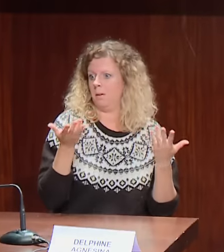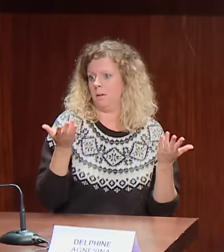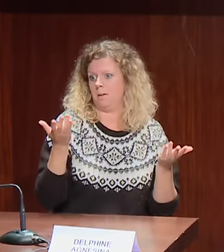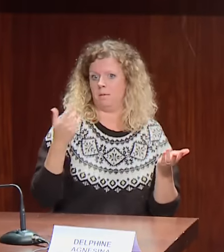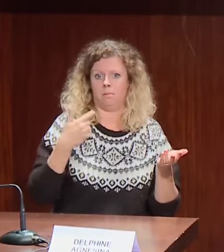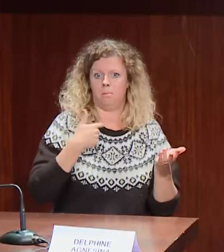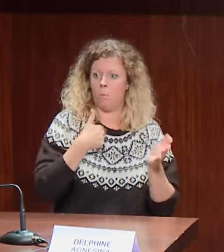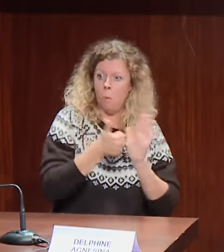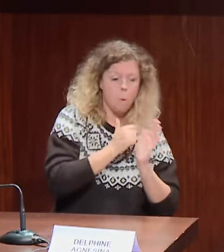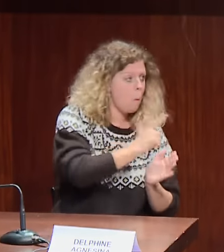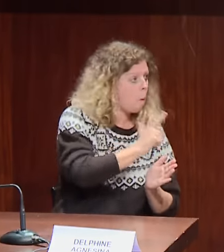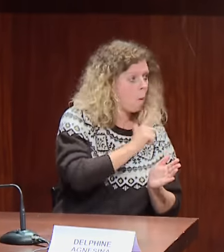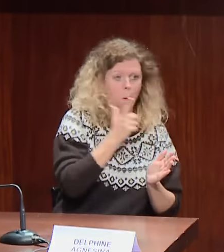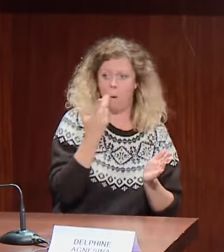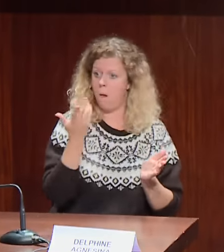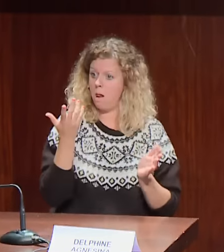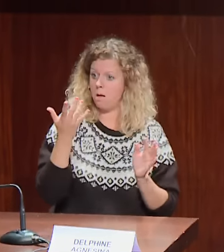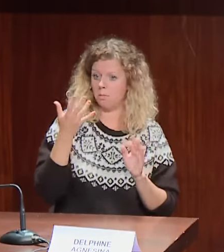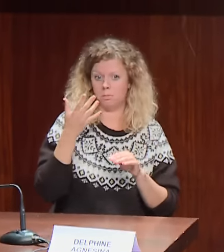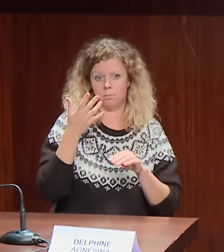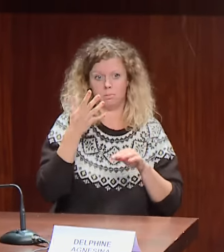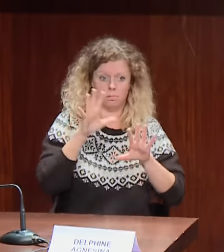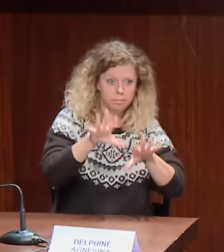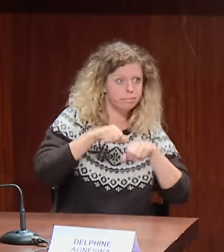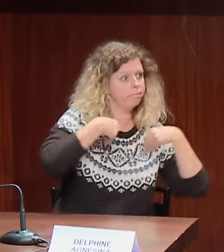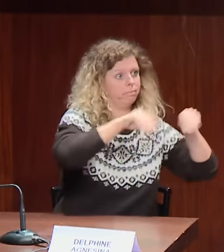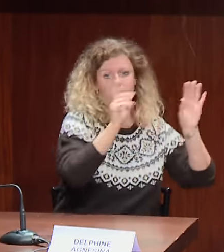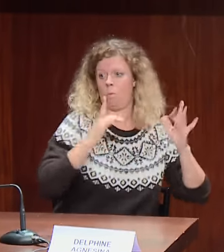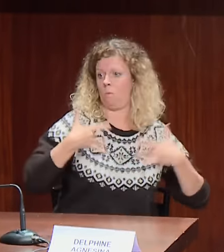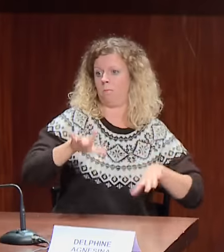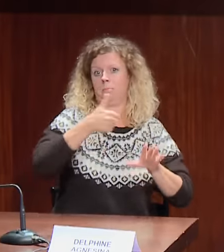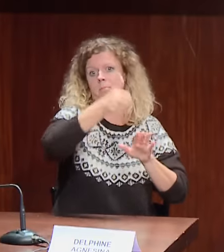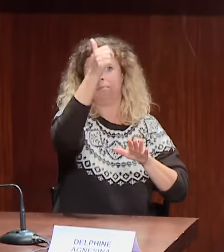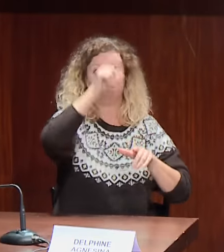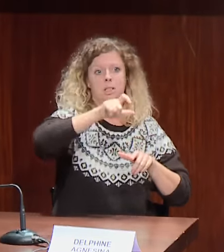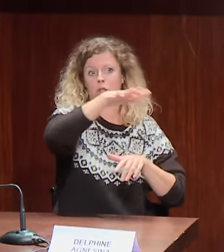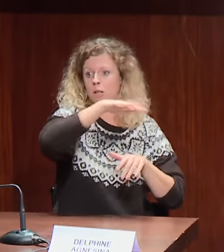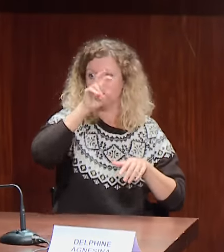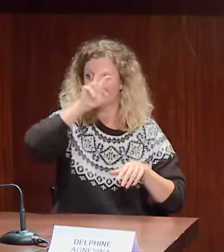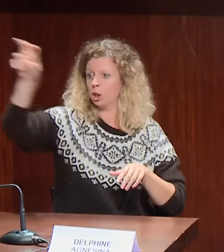ça peut être des prix exorbitants. Donc, notre rôle à nous, c'est...